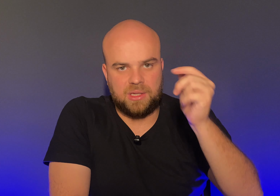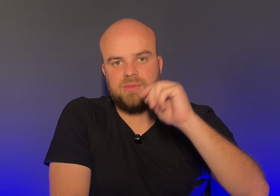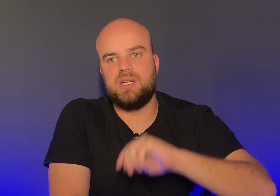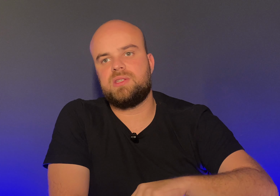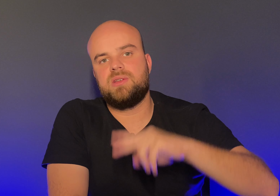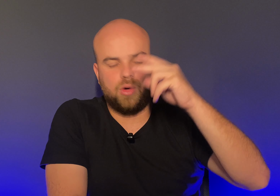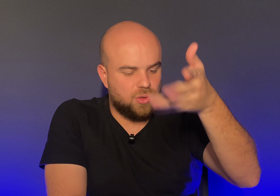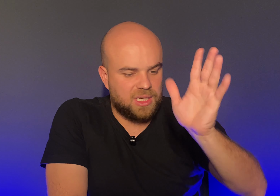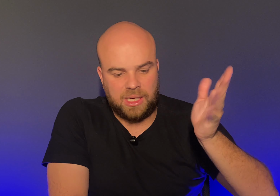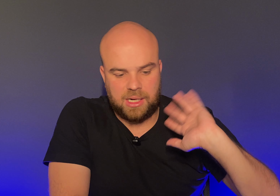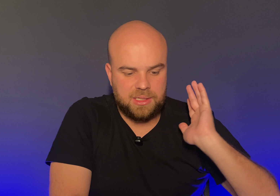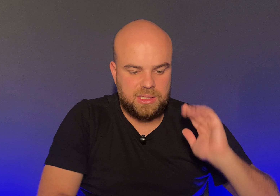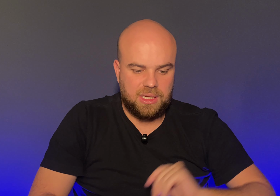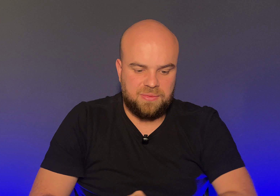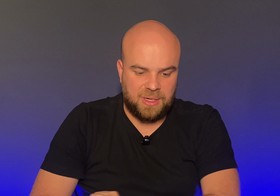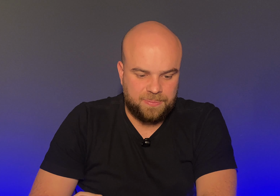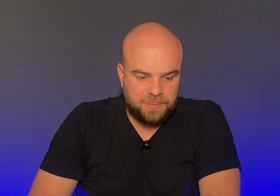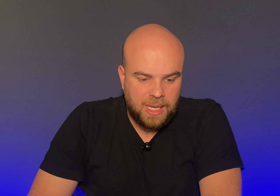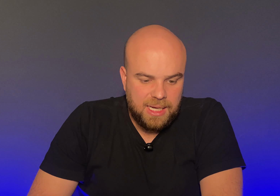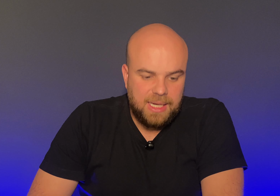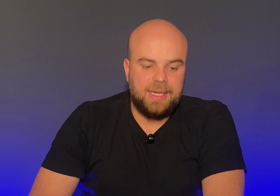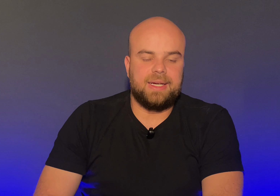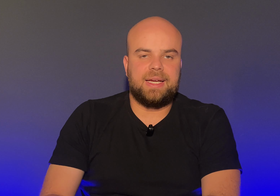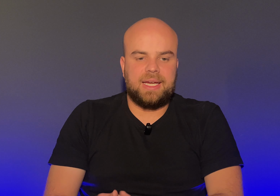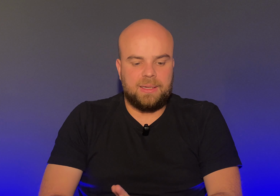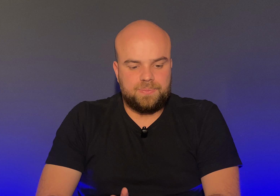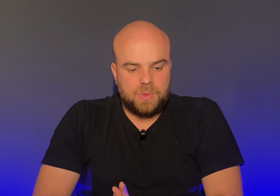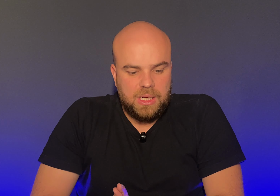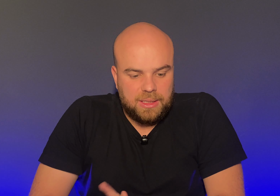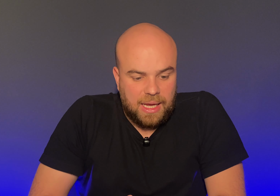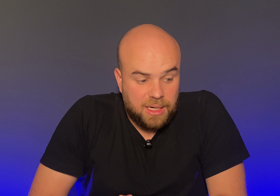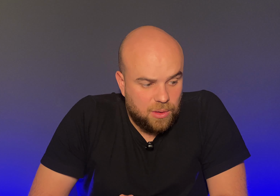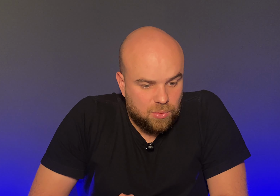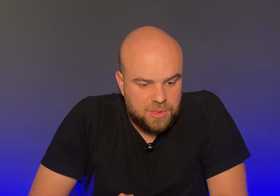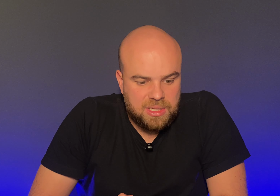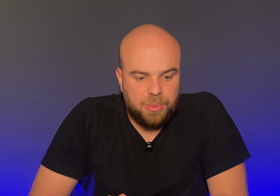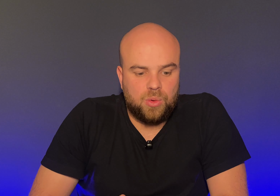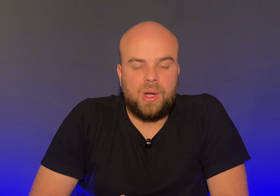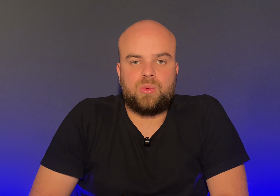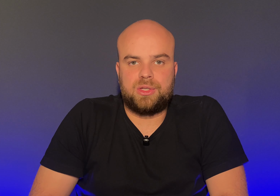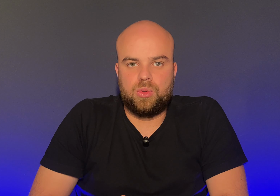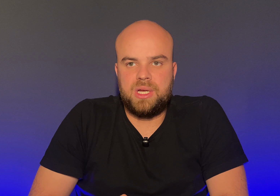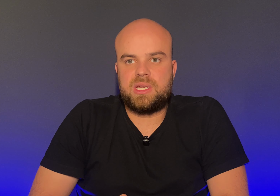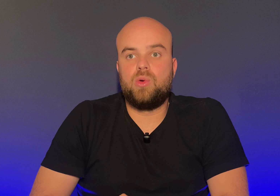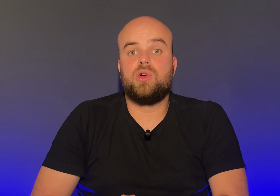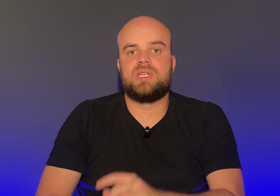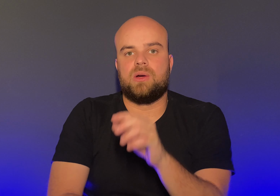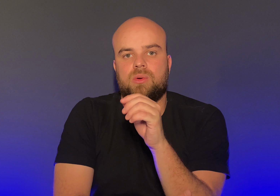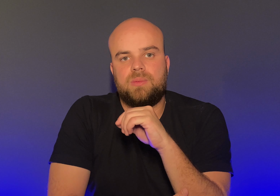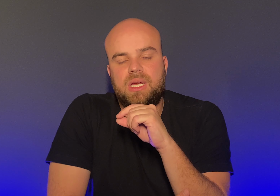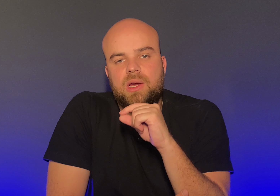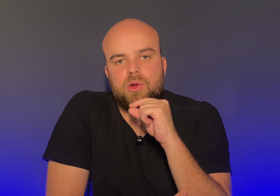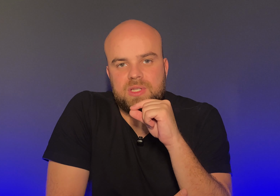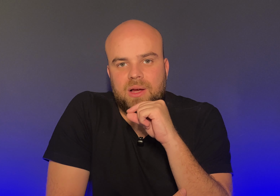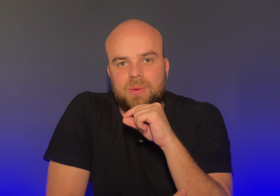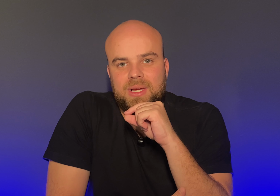dois centroavantes ou dois atacantes enfim tem aqui um sistema do 442 que é o losango que que é o losango